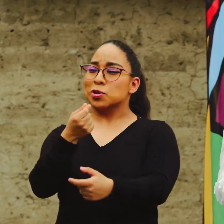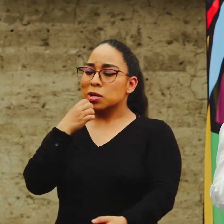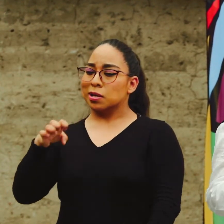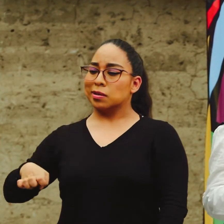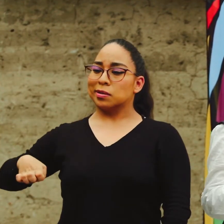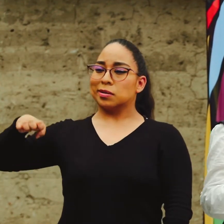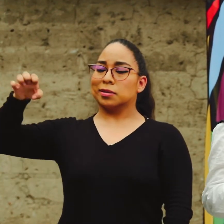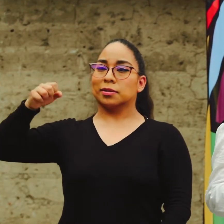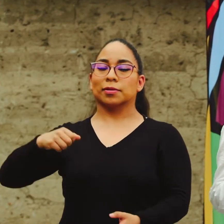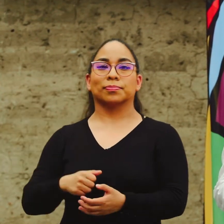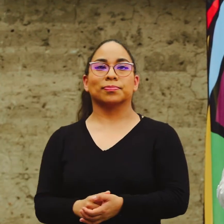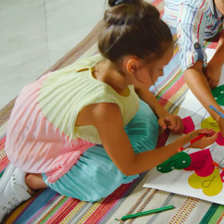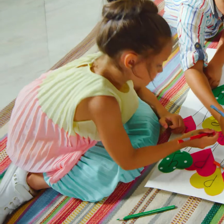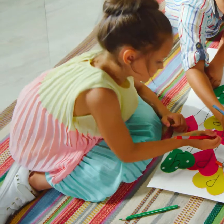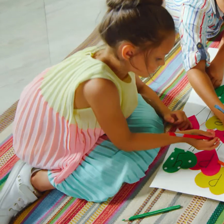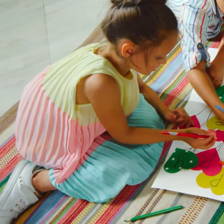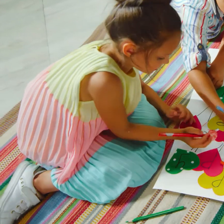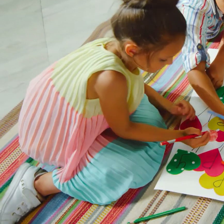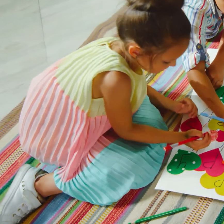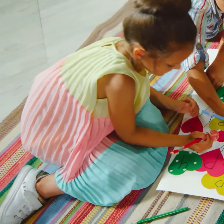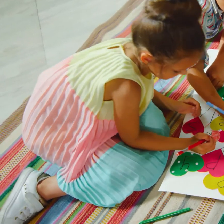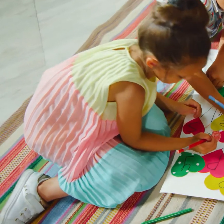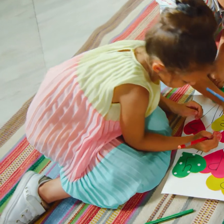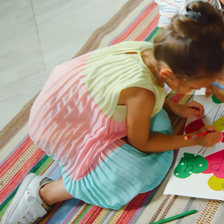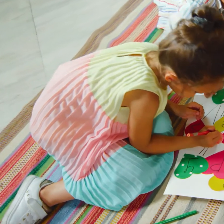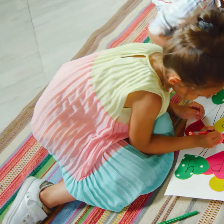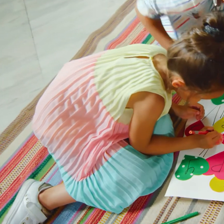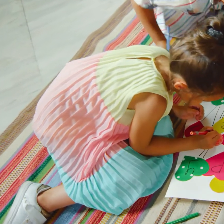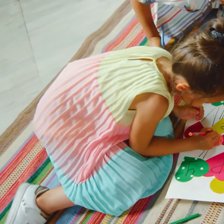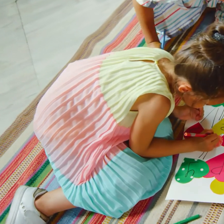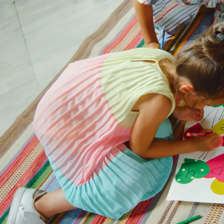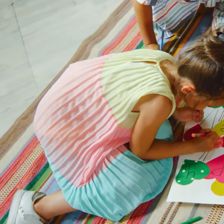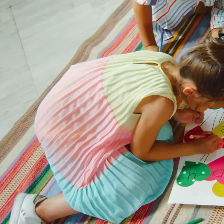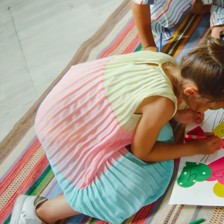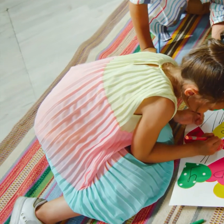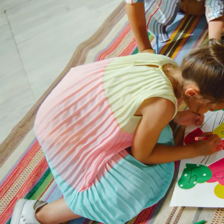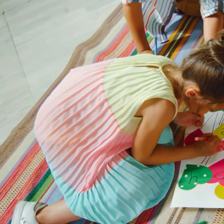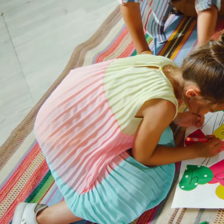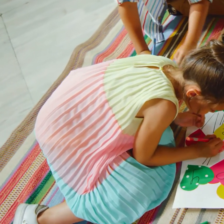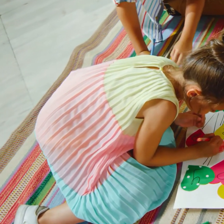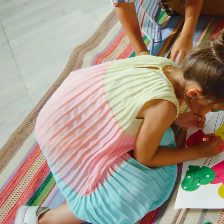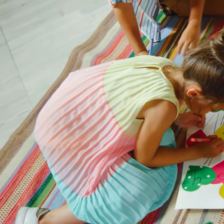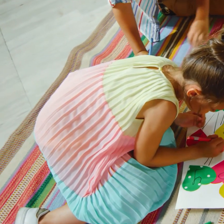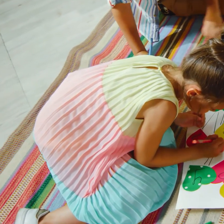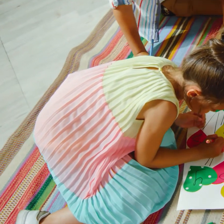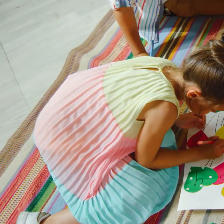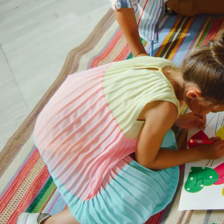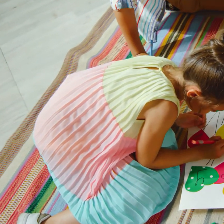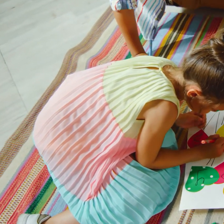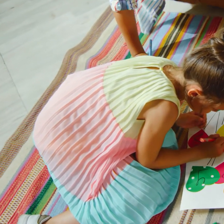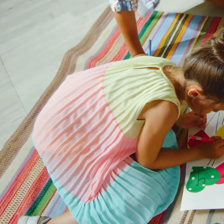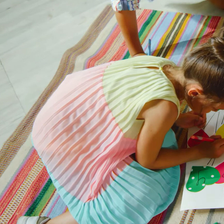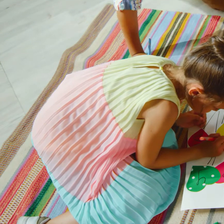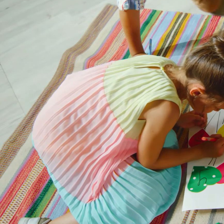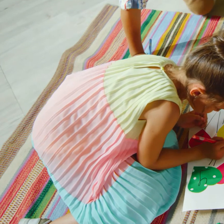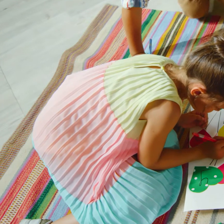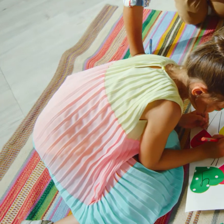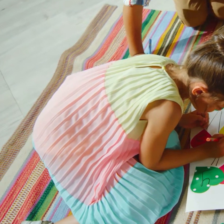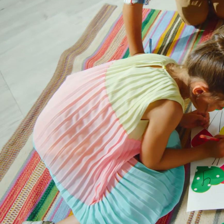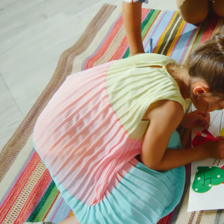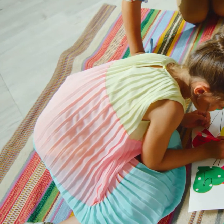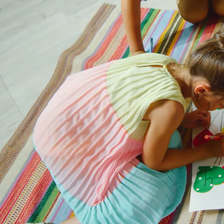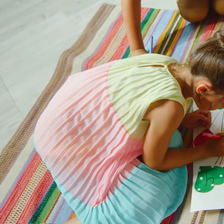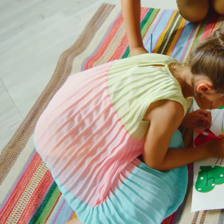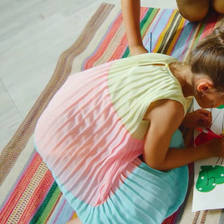y queremos agradecerle por cumplir su palabra con las estancias infantiles. Cuando arranqué el programa de estancias infantiles en Álvaro